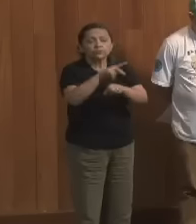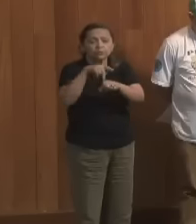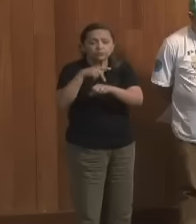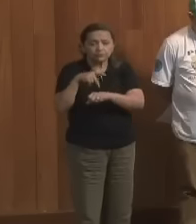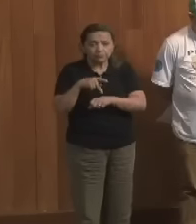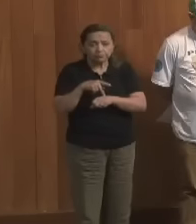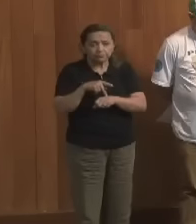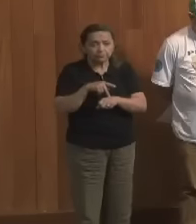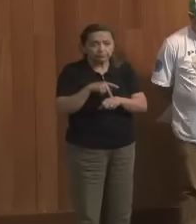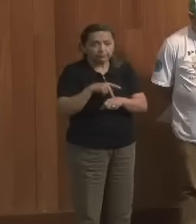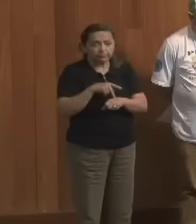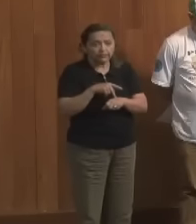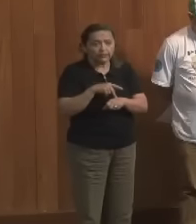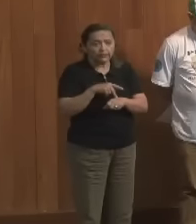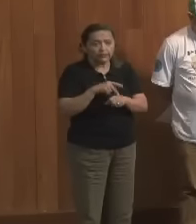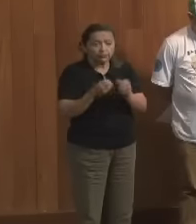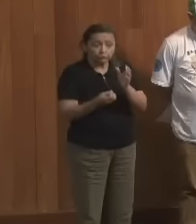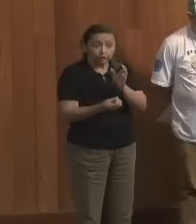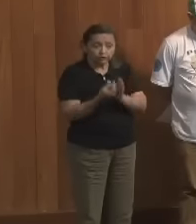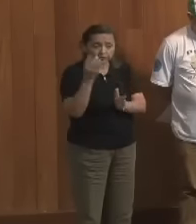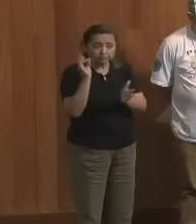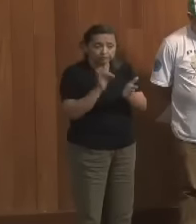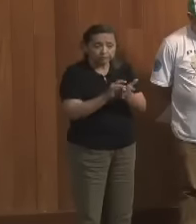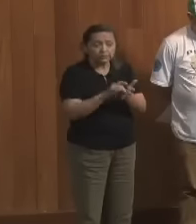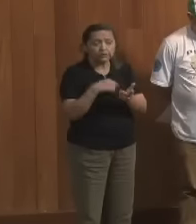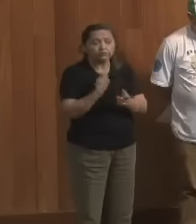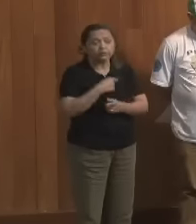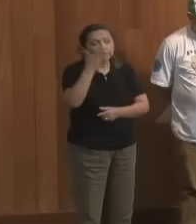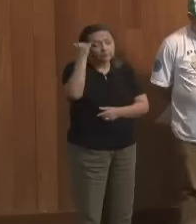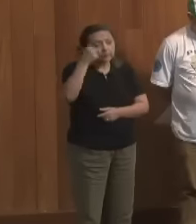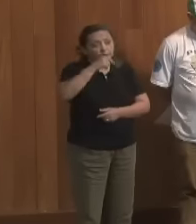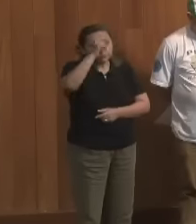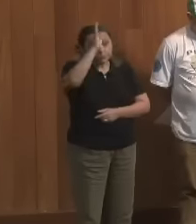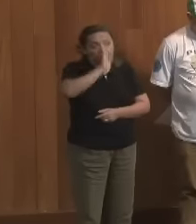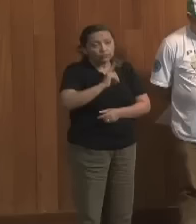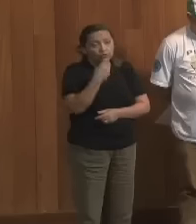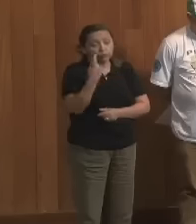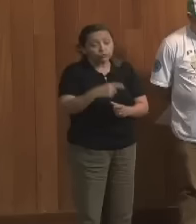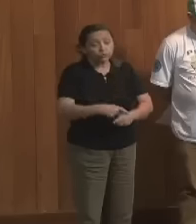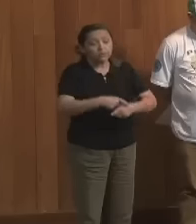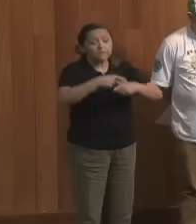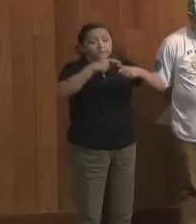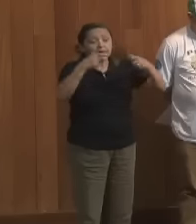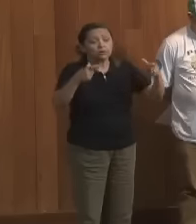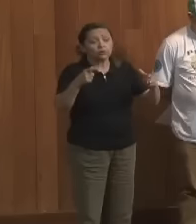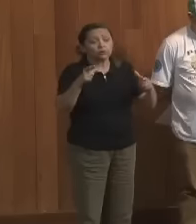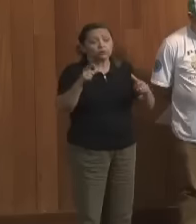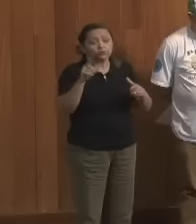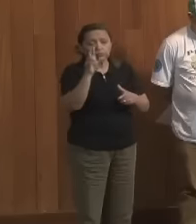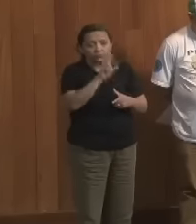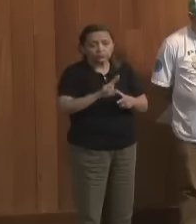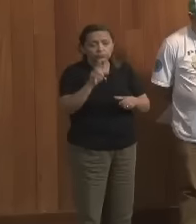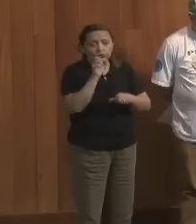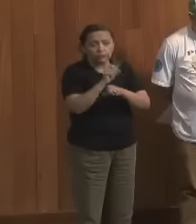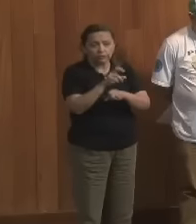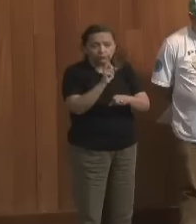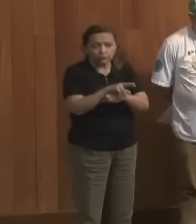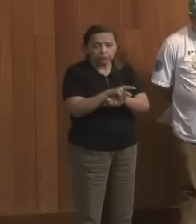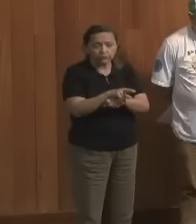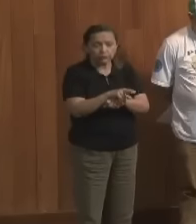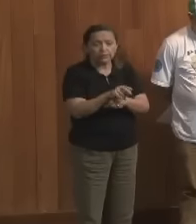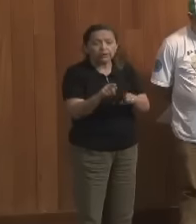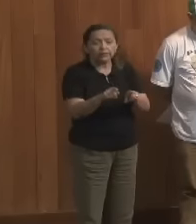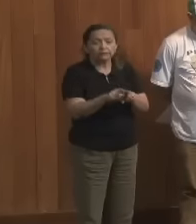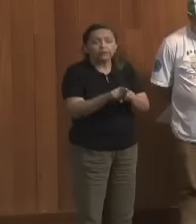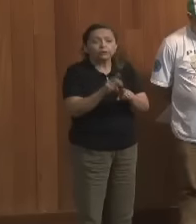países de origem. Então, a gente sabe que o Brasil é um dos maiores consumidores de agrotóxicos e